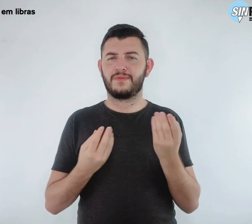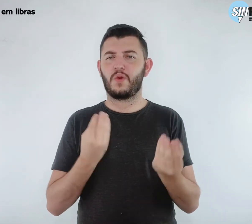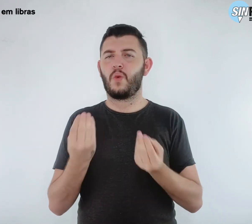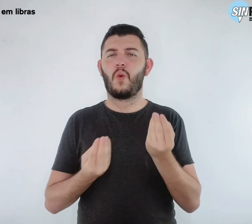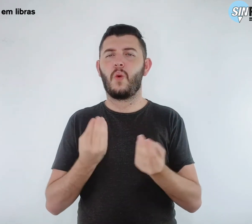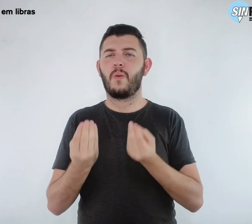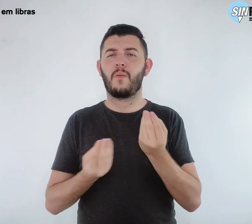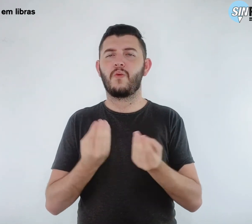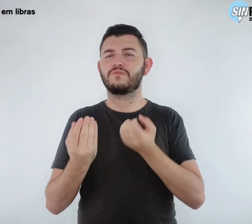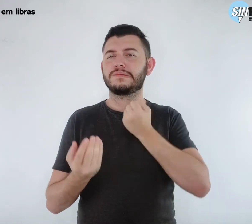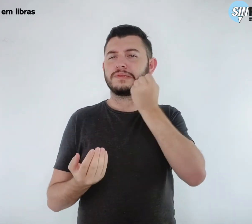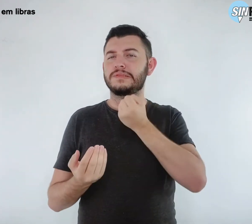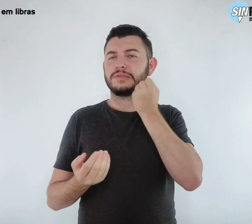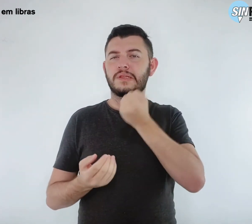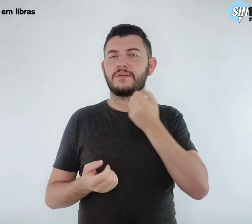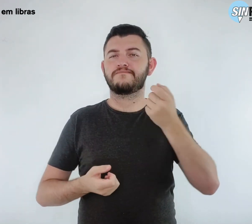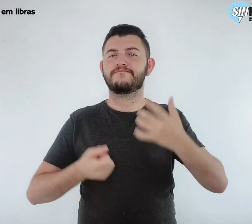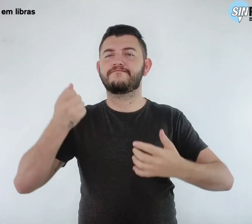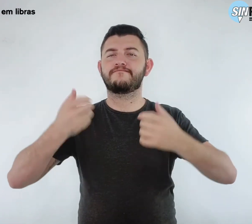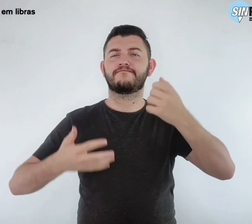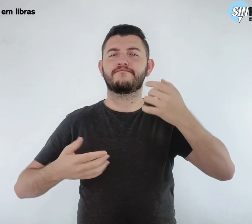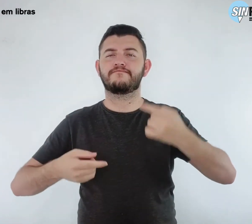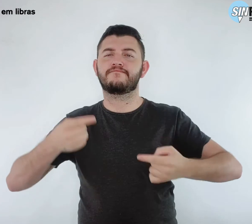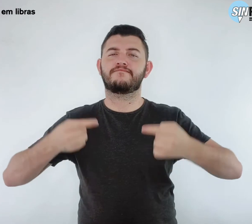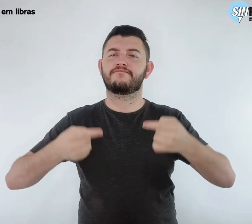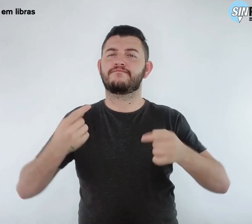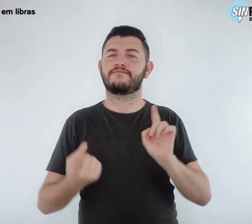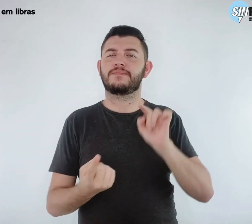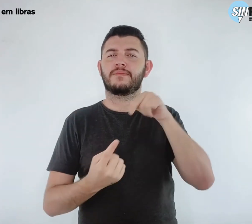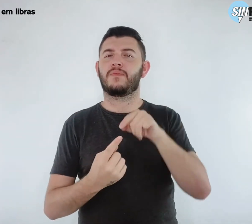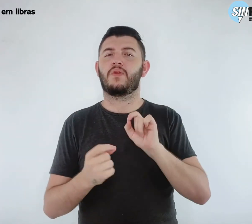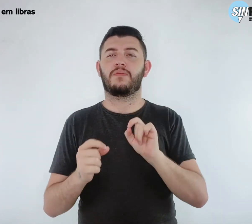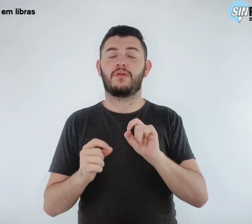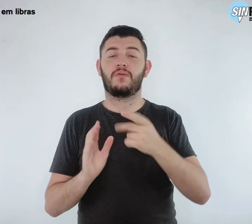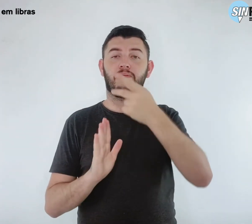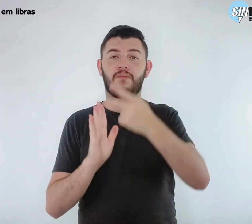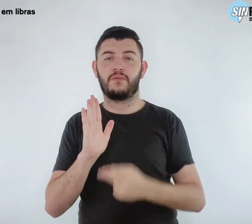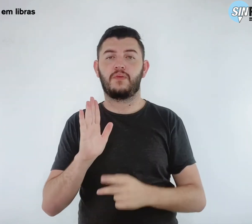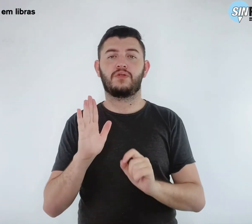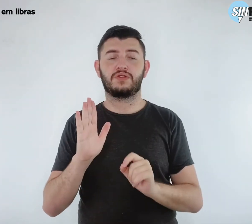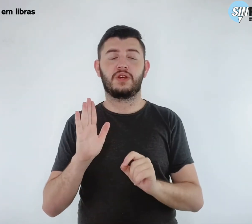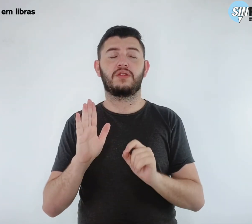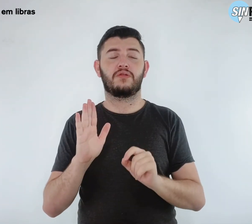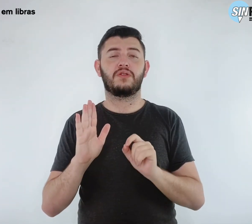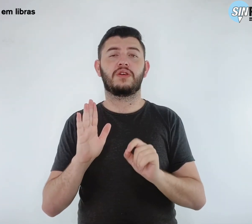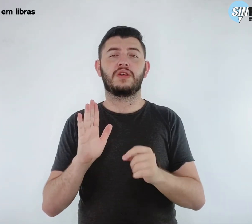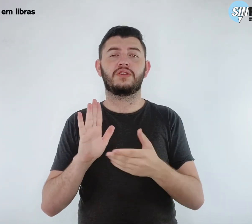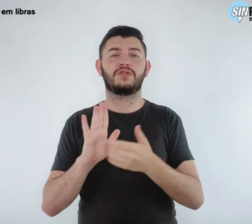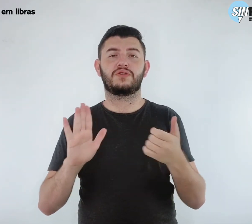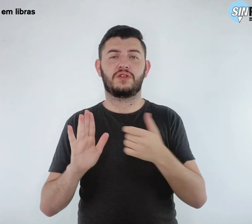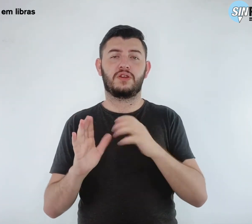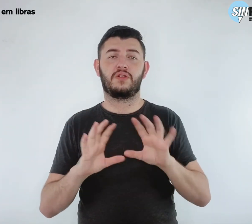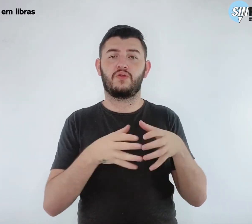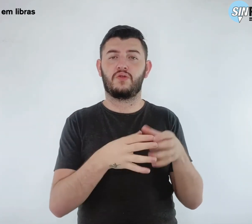como argumentaram então os senadores para que o projeto de extinção gradual do elemento